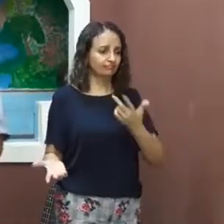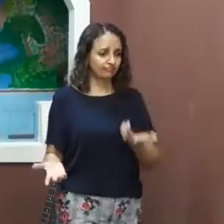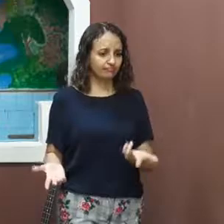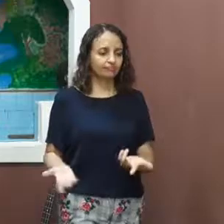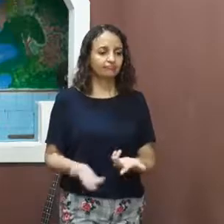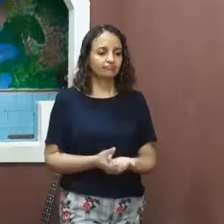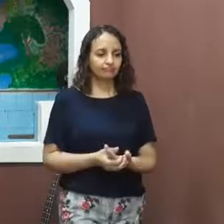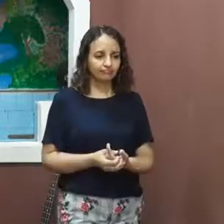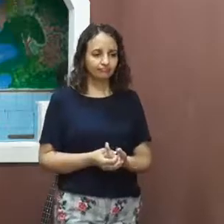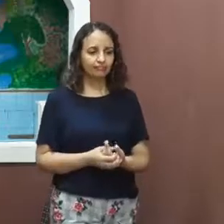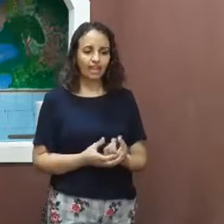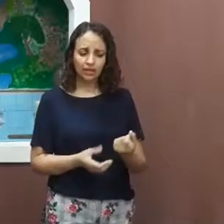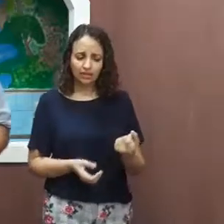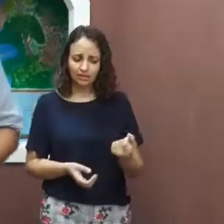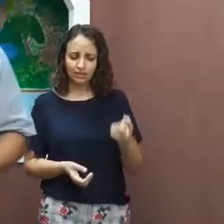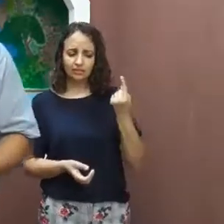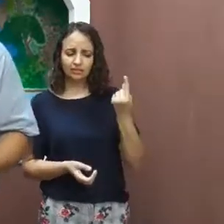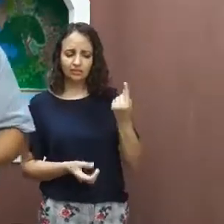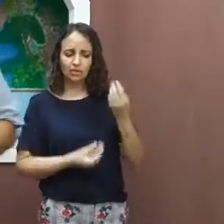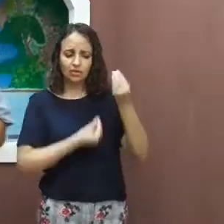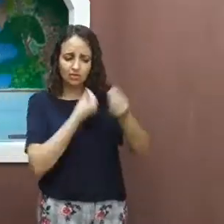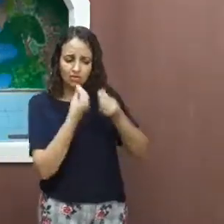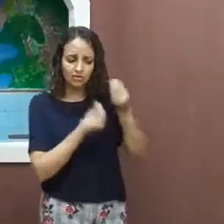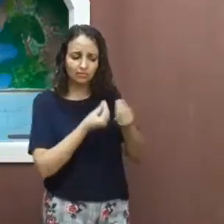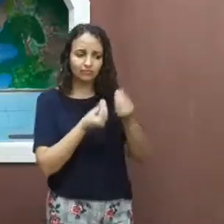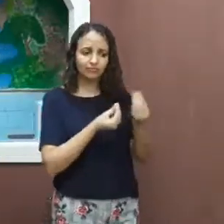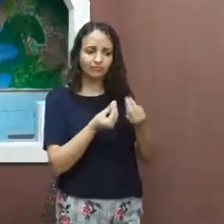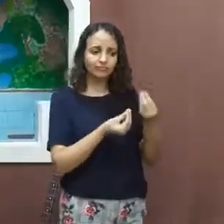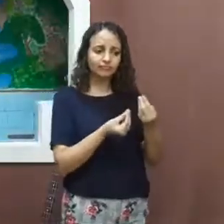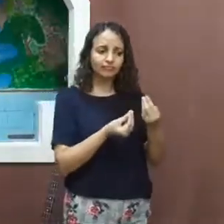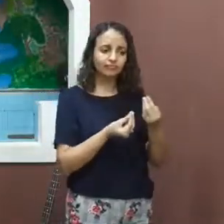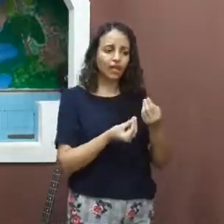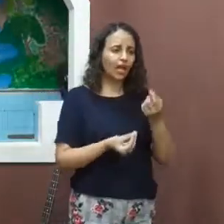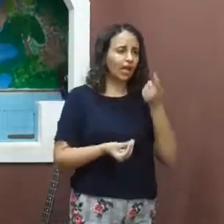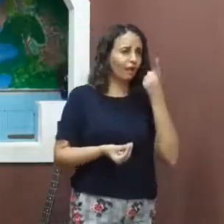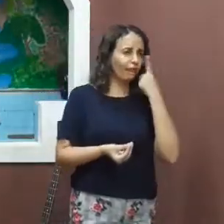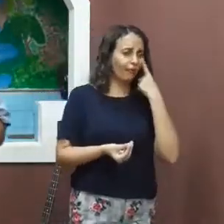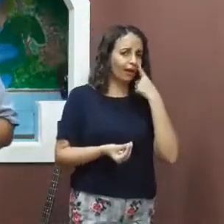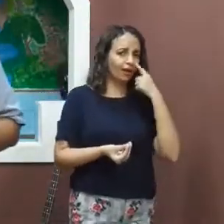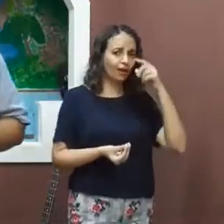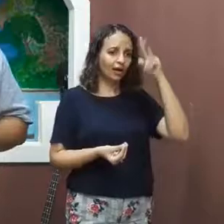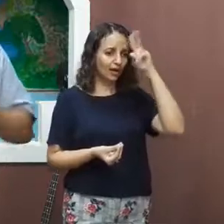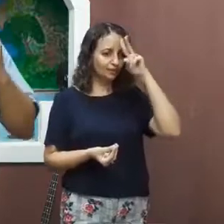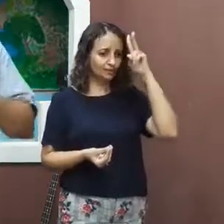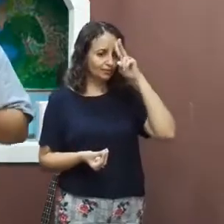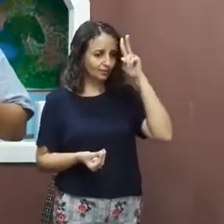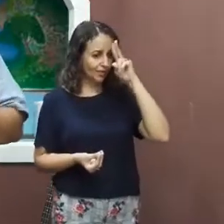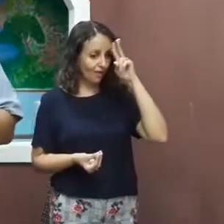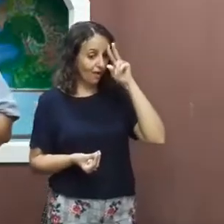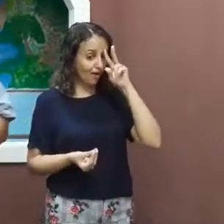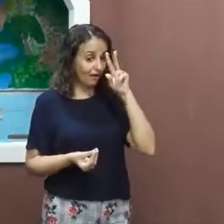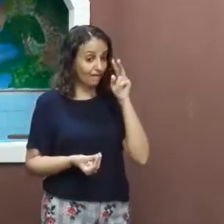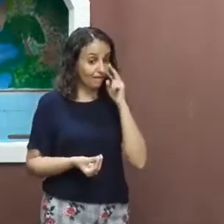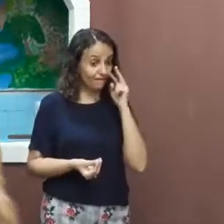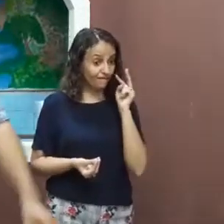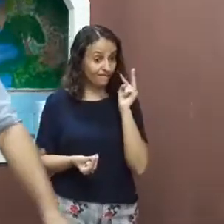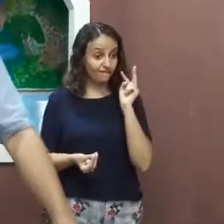volta um pouquinho comigo. É interessante que nós vamos ver uma história que